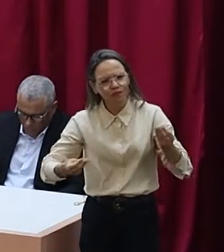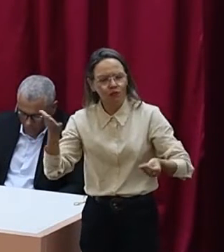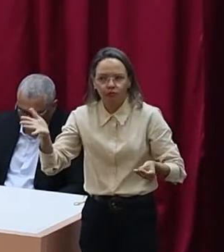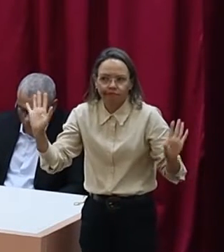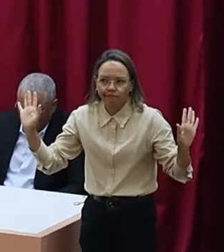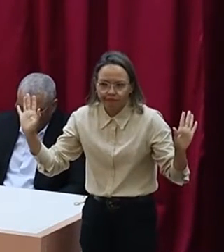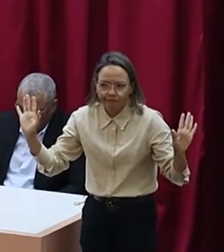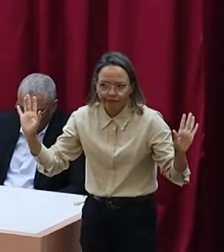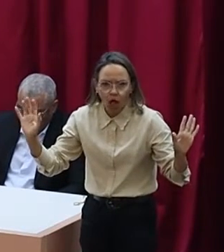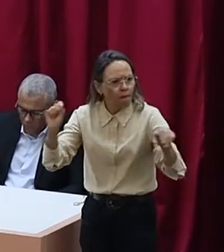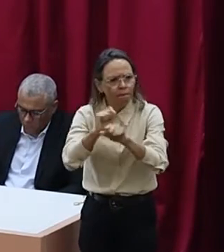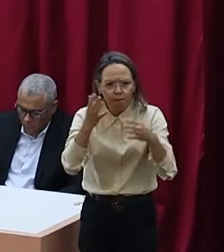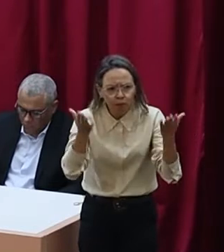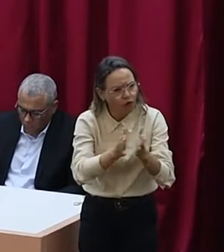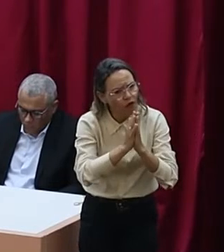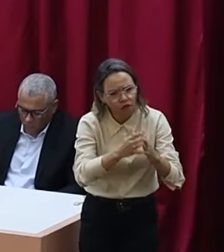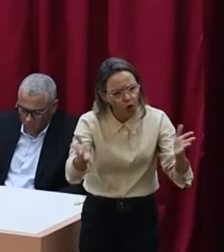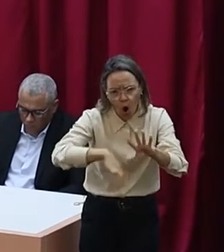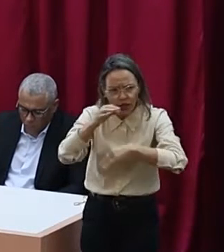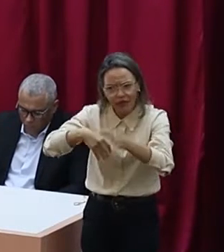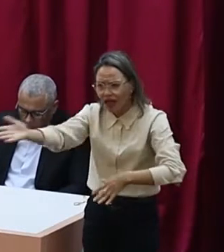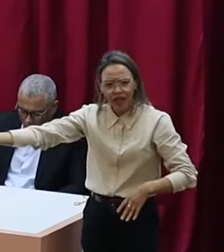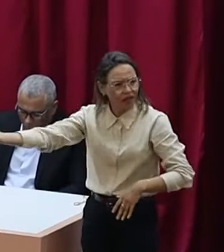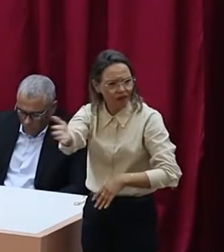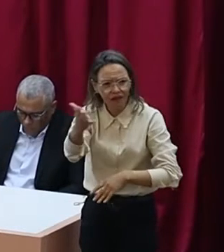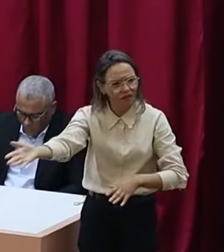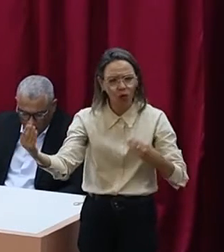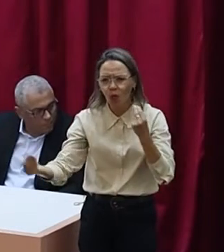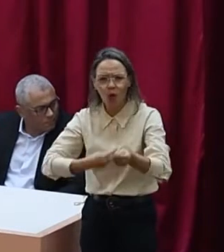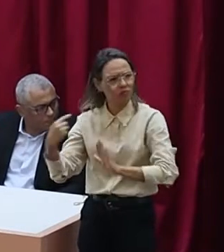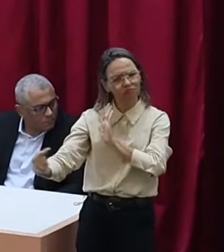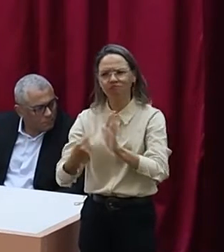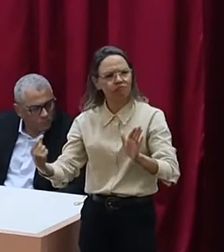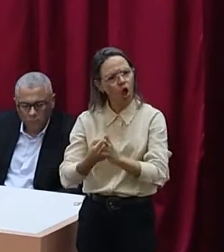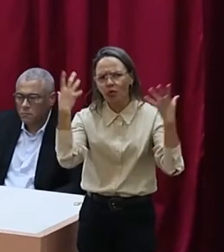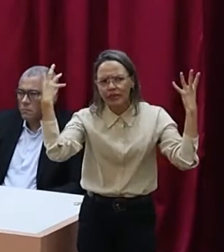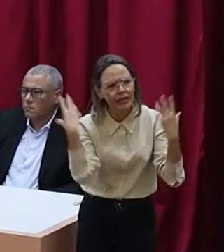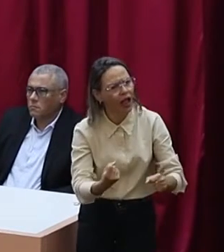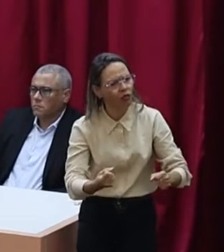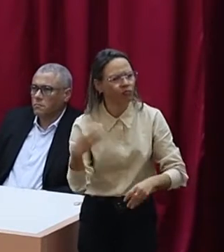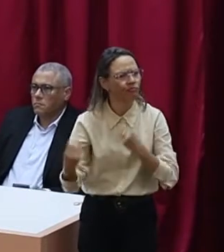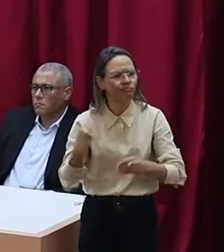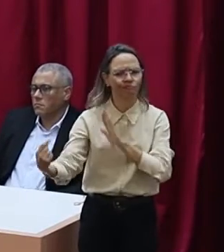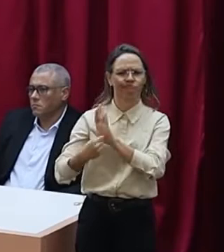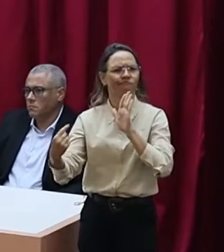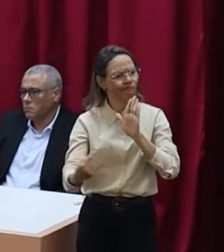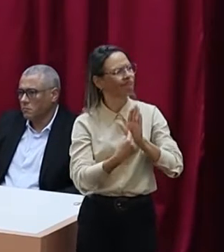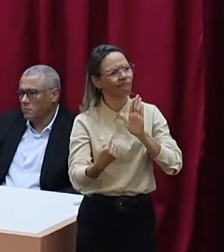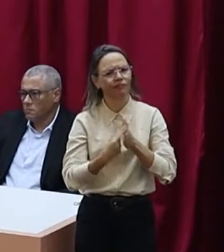enfim, colocar ordem na casa, e aí ela fala que não vai ser interrompida, que ela não aceita interrupção.